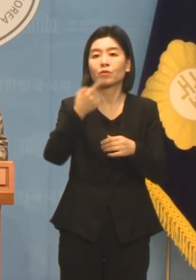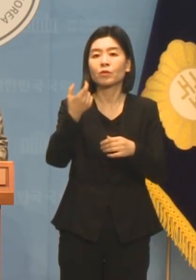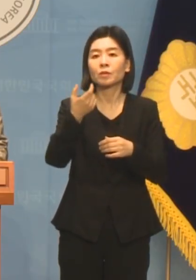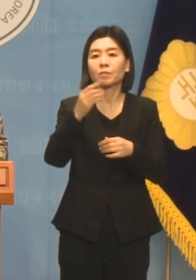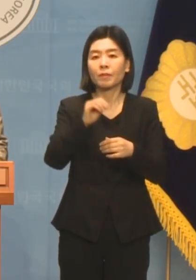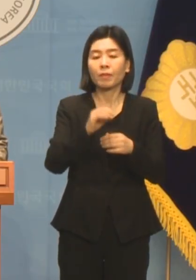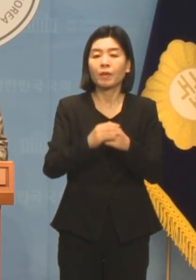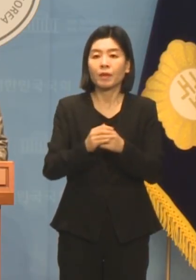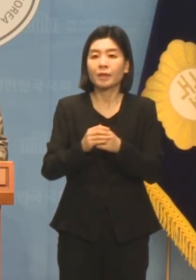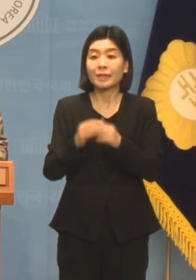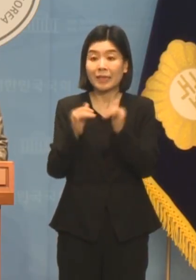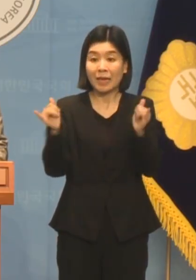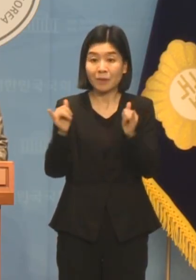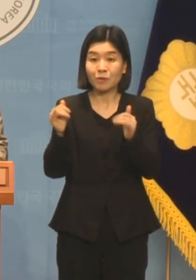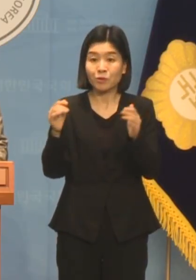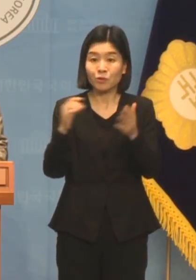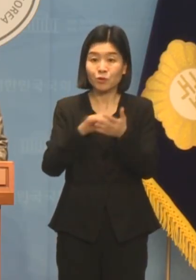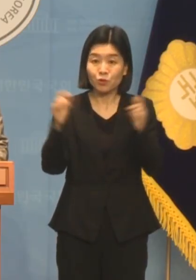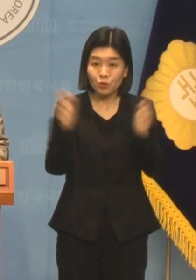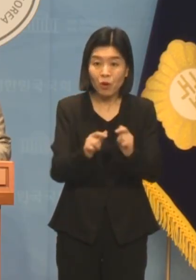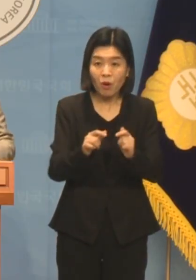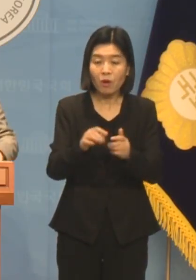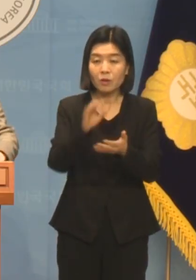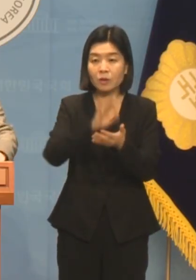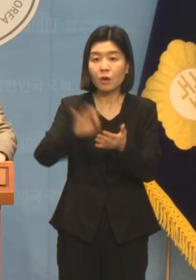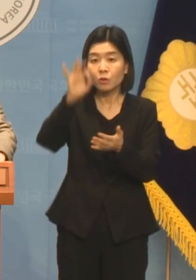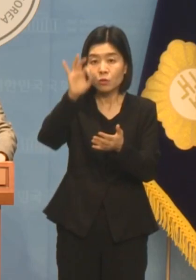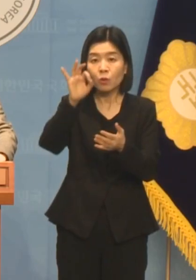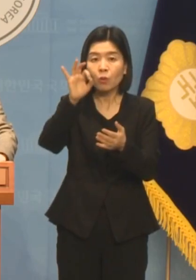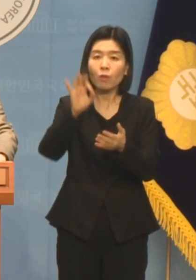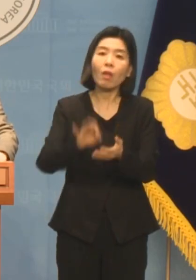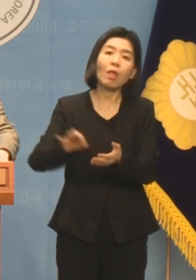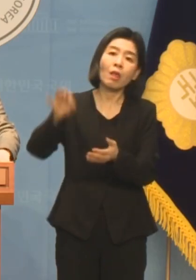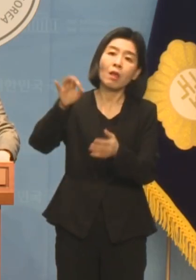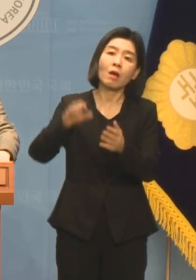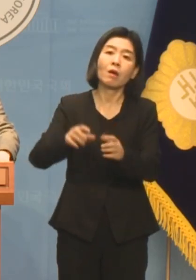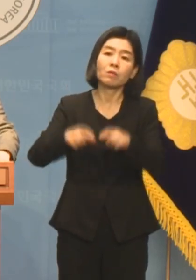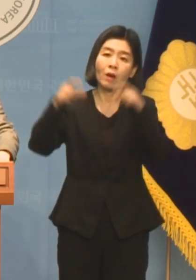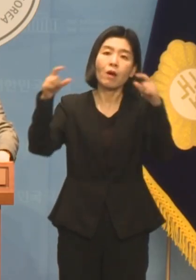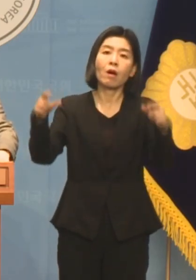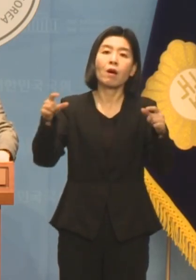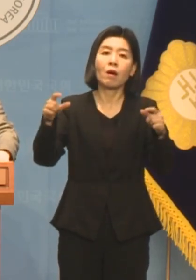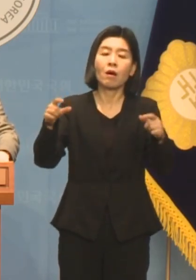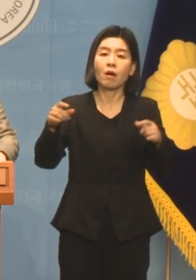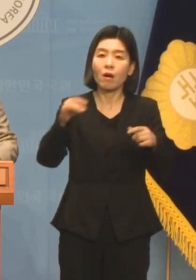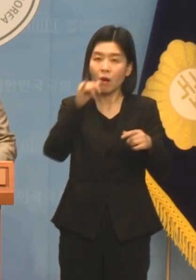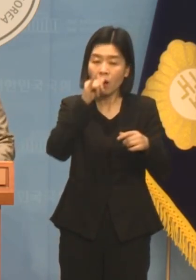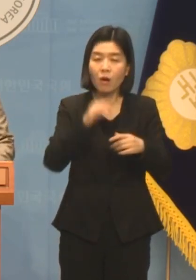줄었지만 금액은 오히려 늘어나는 황당한 꼼수를 부린 것으로 드러났습니다.